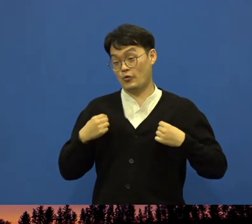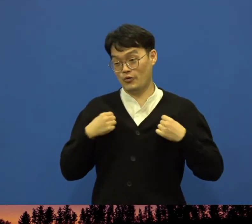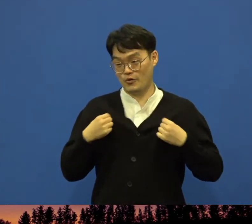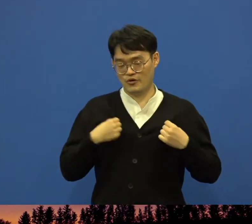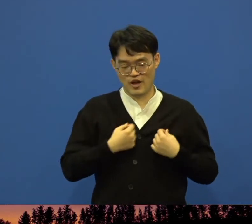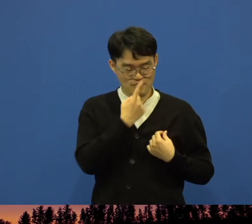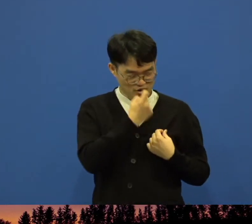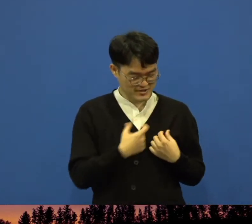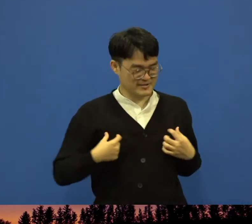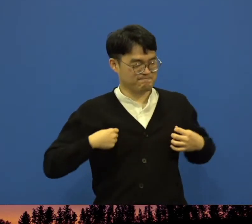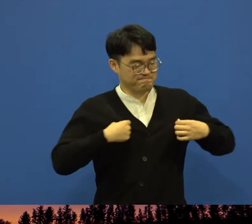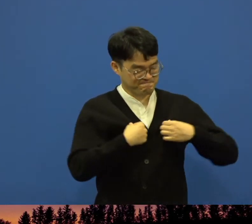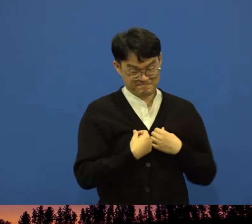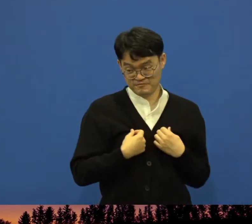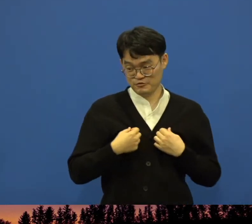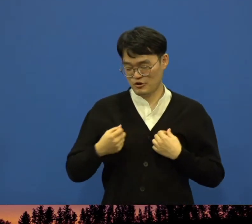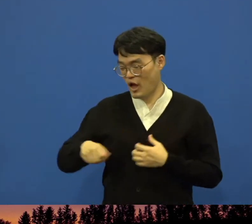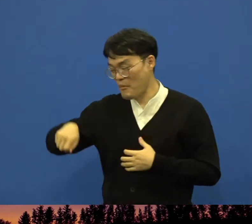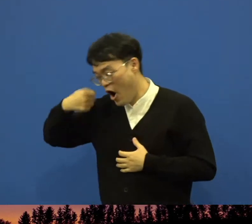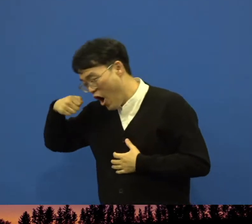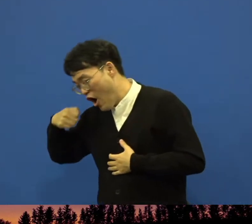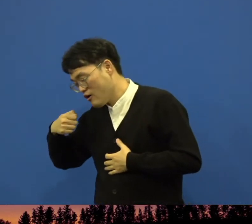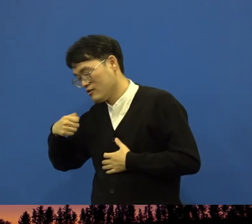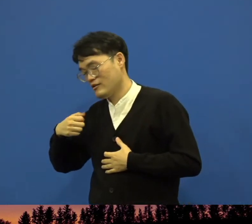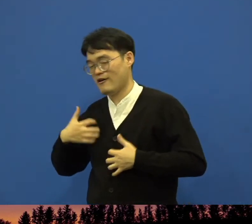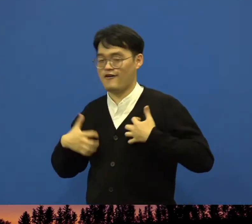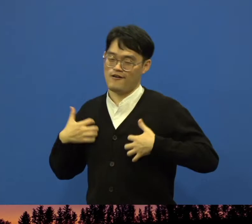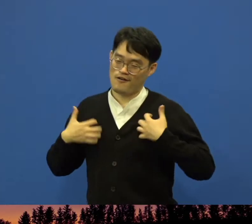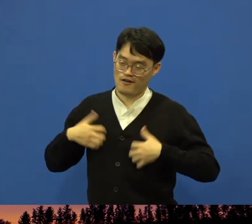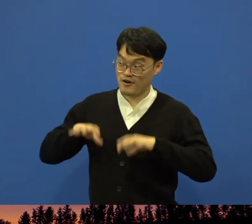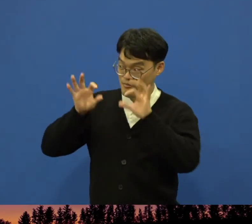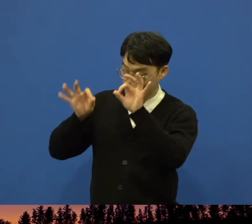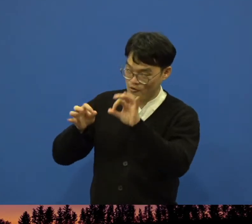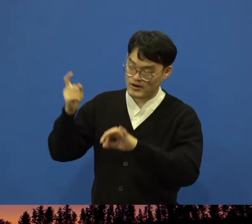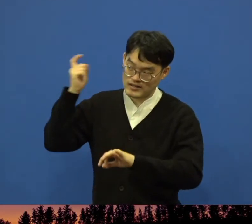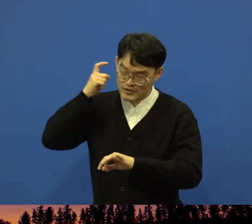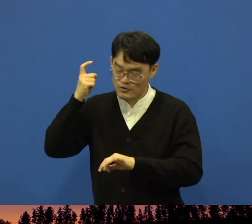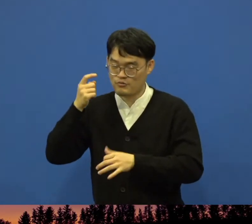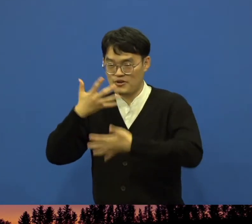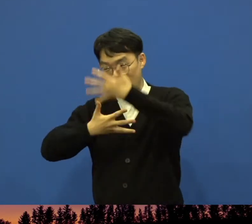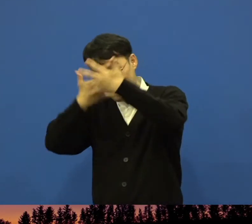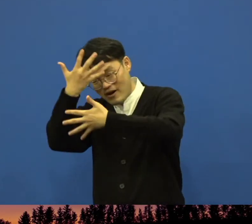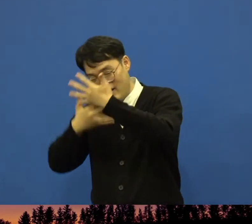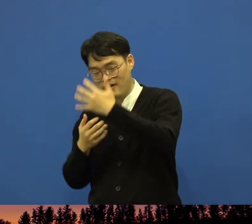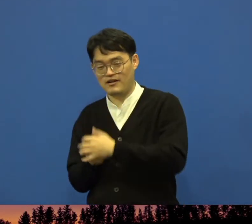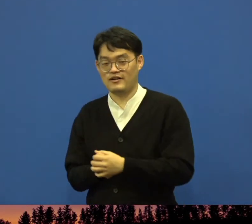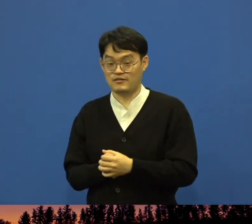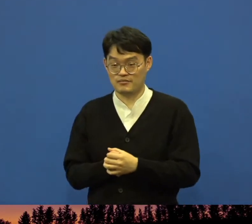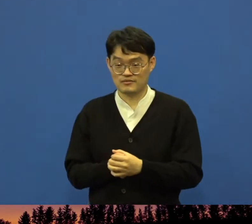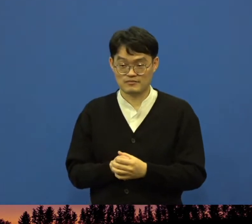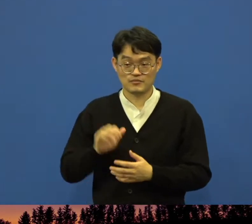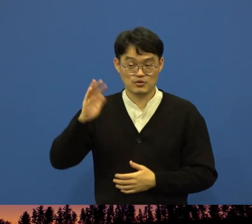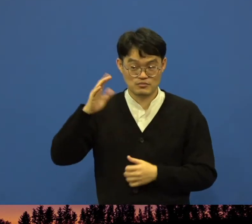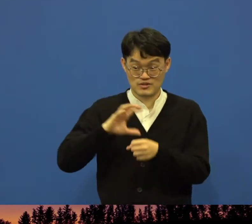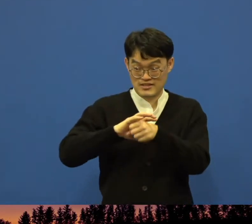게 즐거워하는 거예요. 그죠? 그걸 보는 것도 즐거워하는 거잖아요. 보고 듣고 음악, 영화 요즘은 히트를 치잖아요.